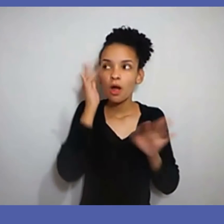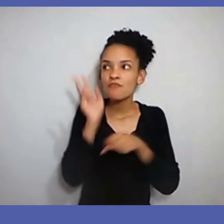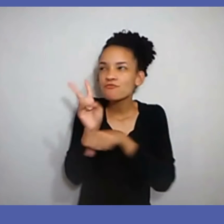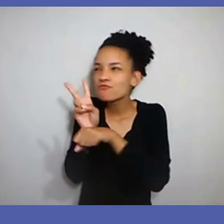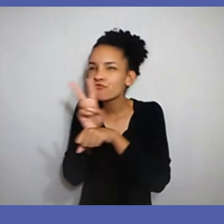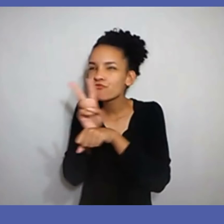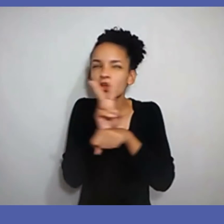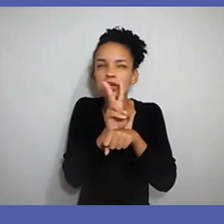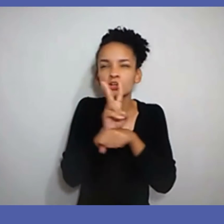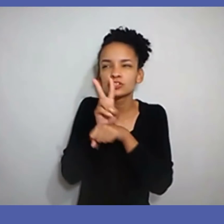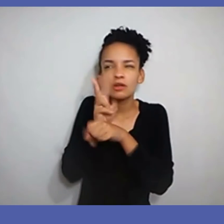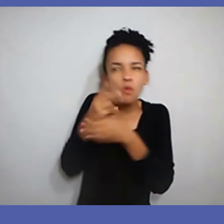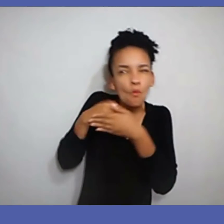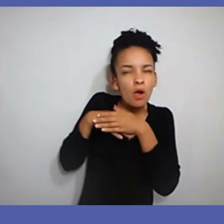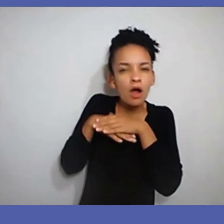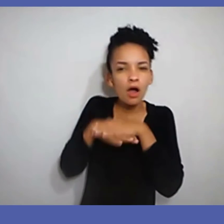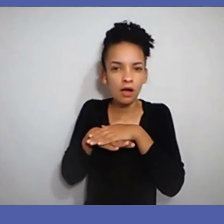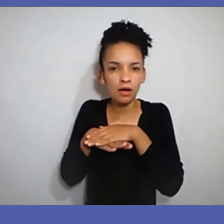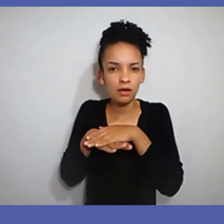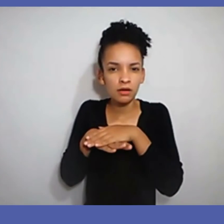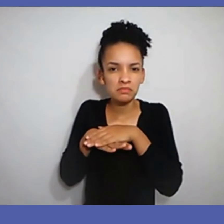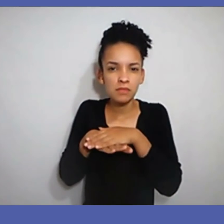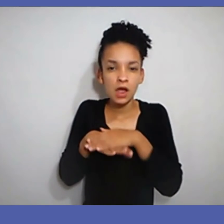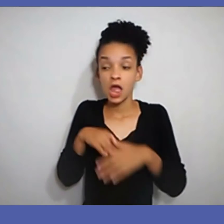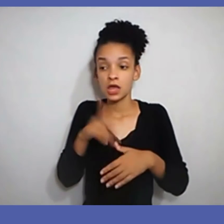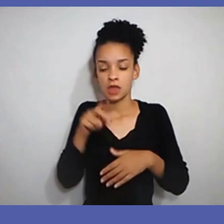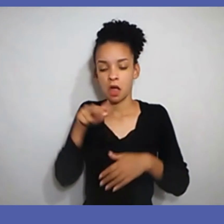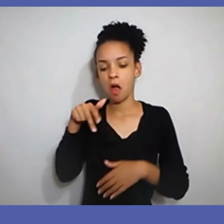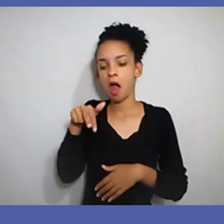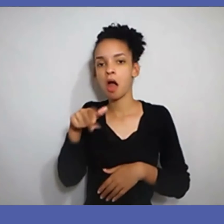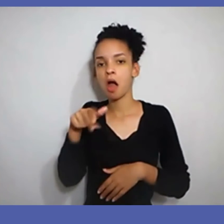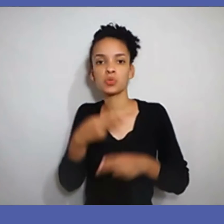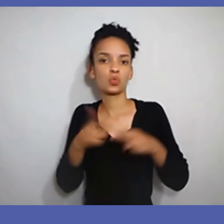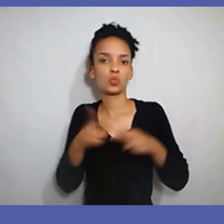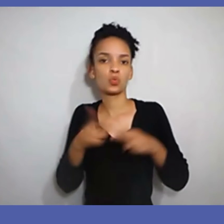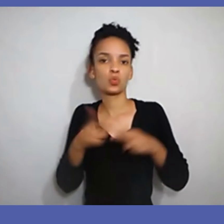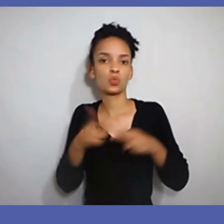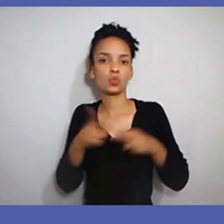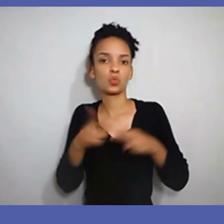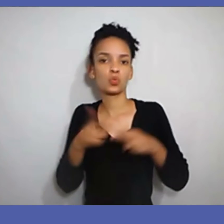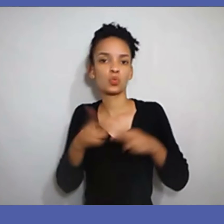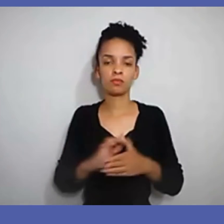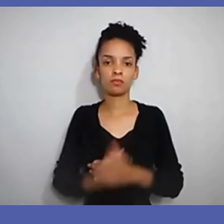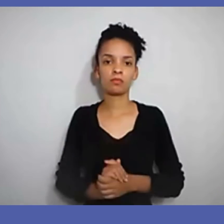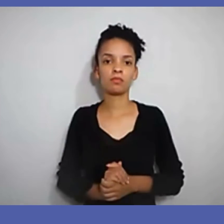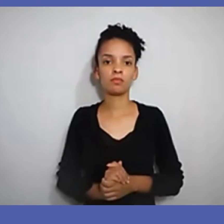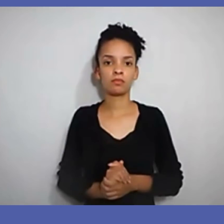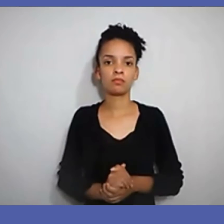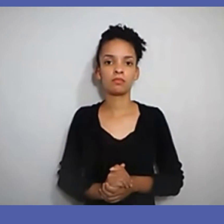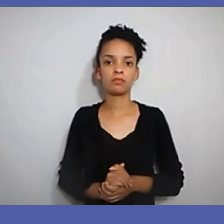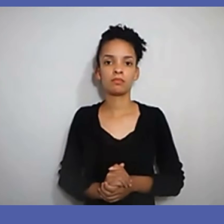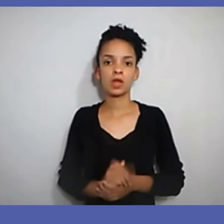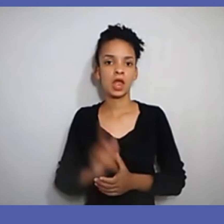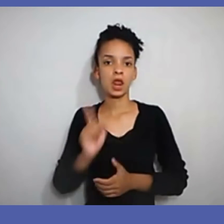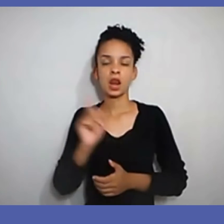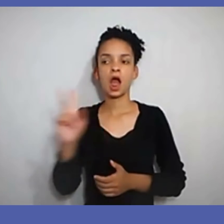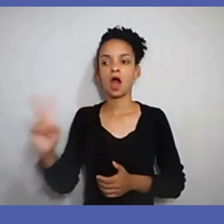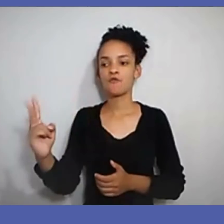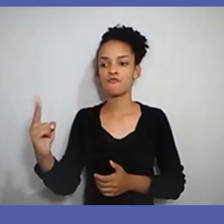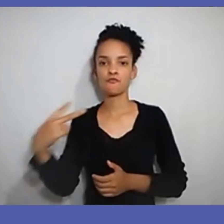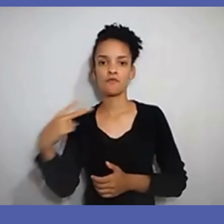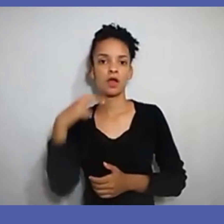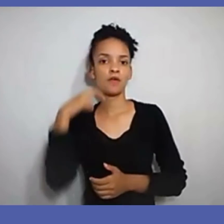não ande nu, e não se veja a sua vergonha. Ó